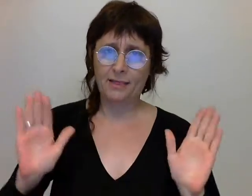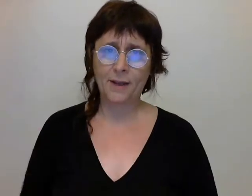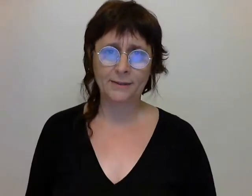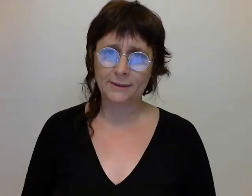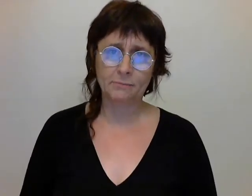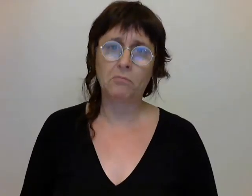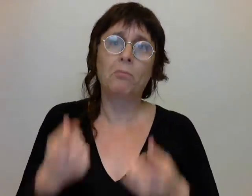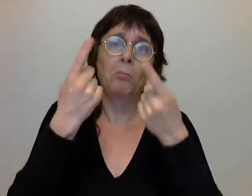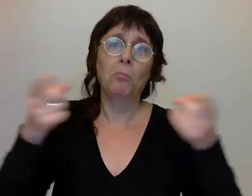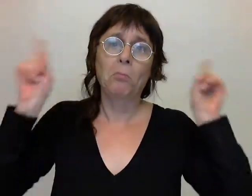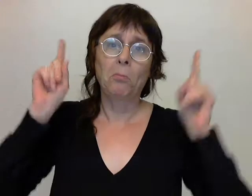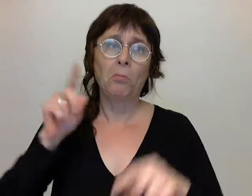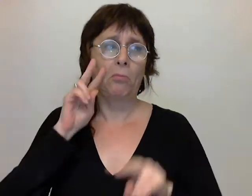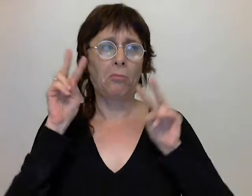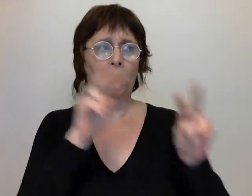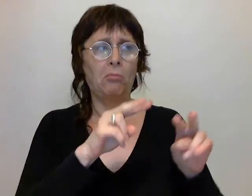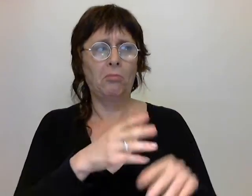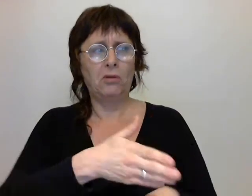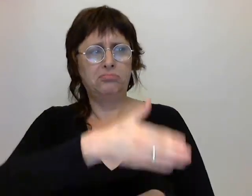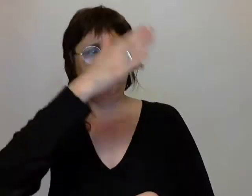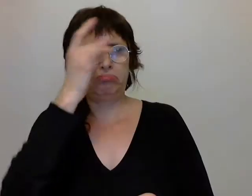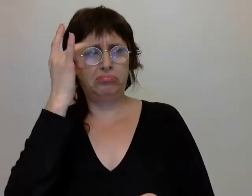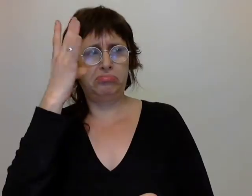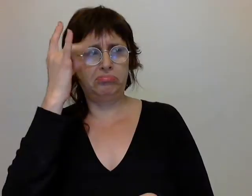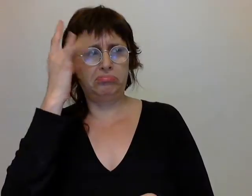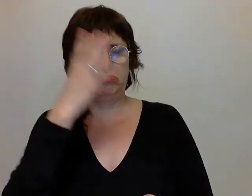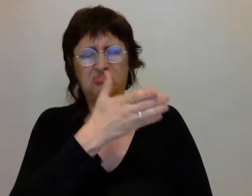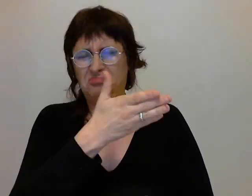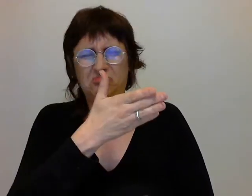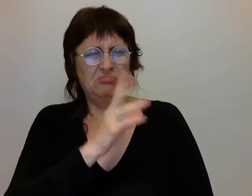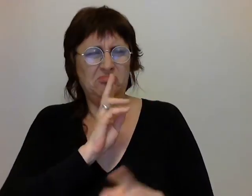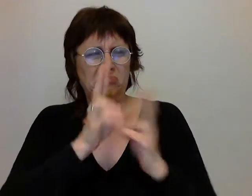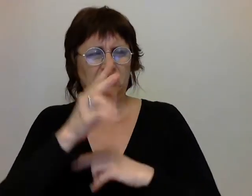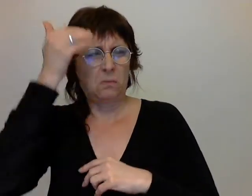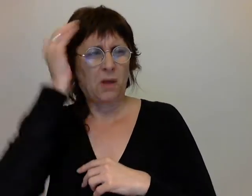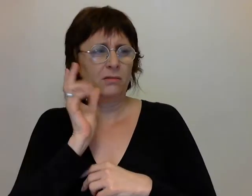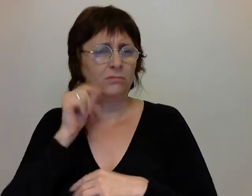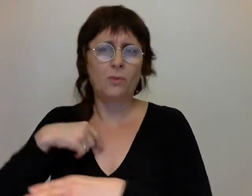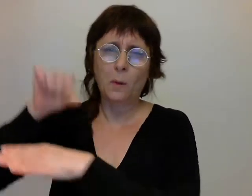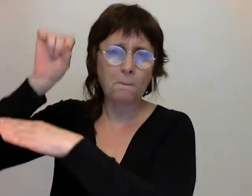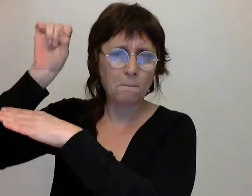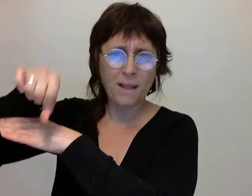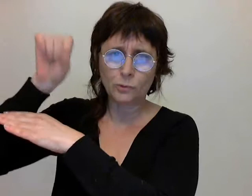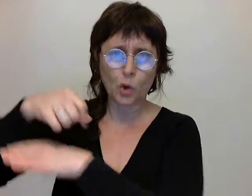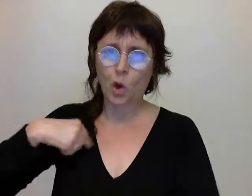atrás. Vale. Y una zona de carga. Ninguno de esos sitios se ve desde su punto de observación.